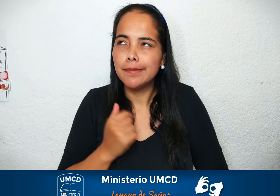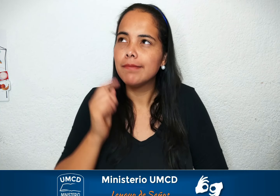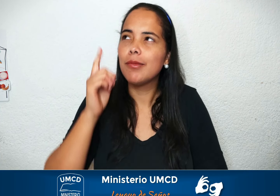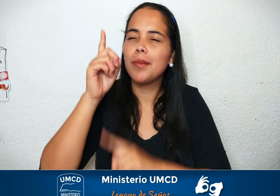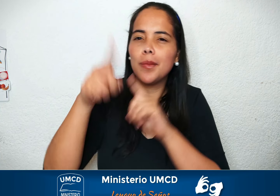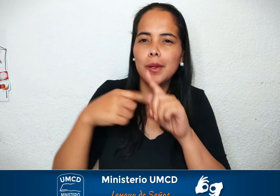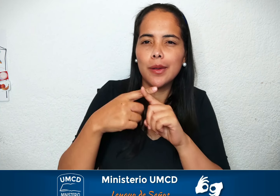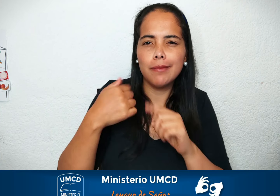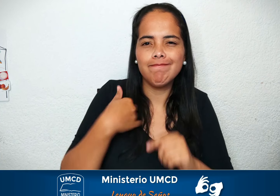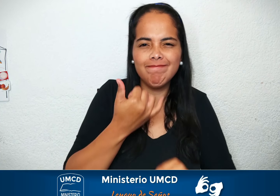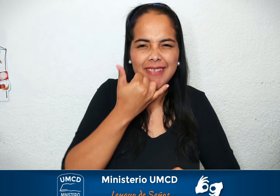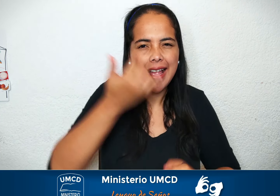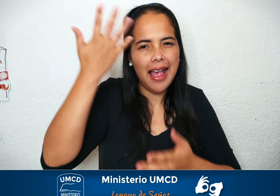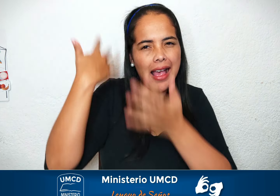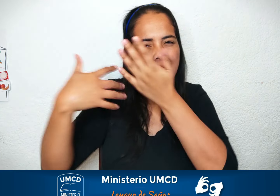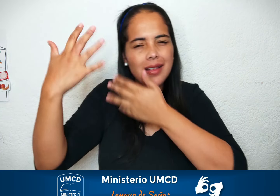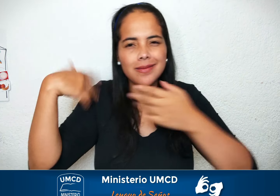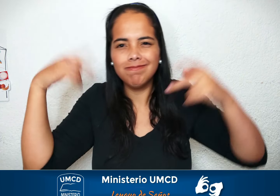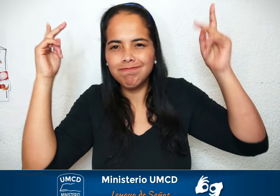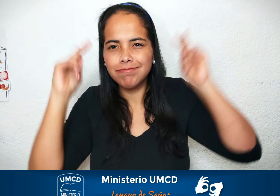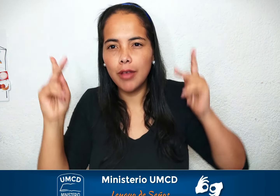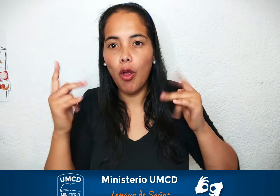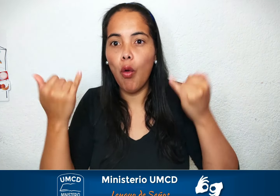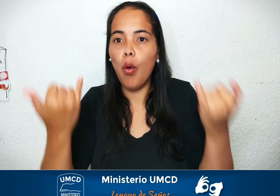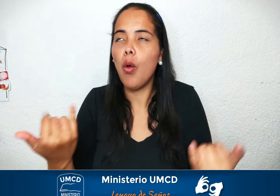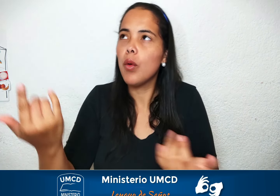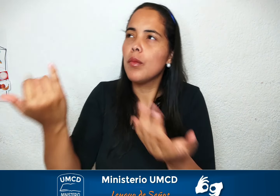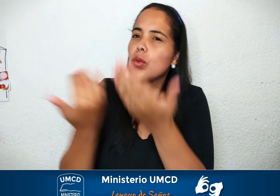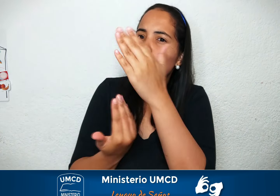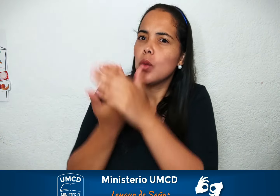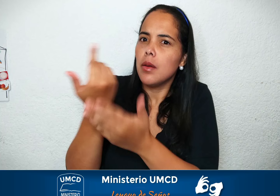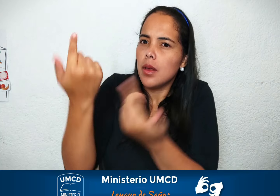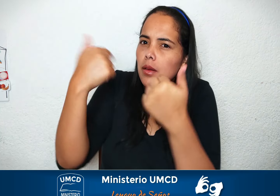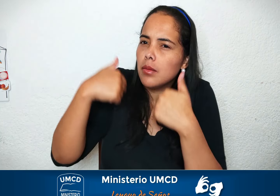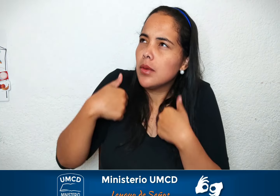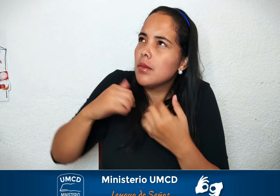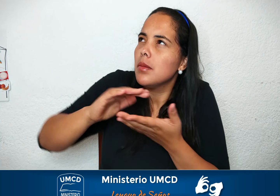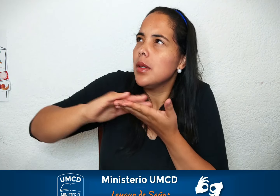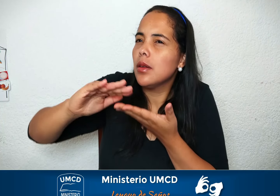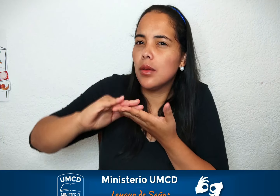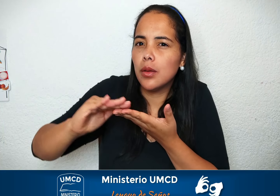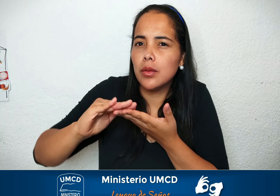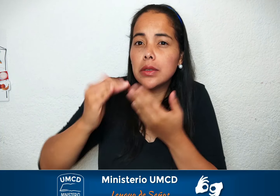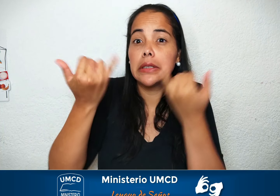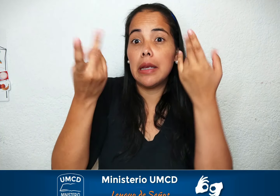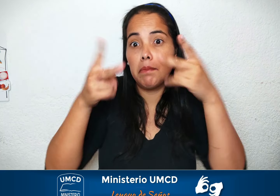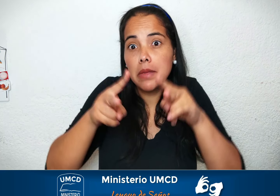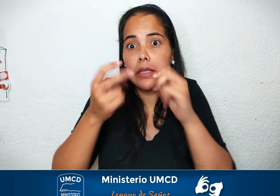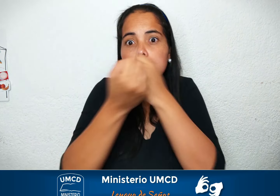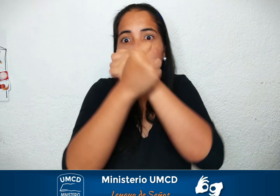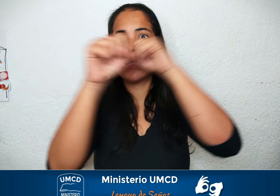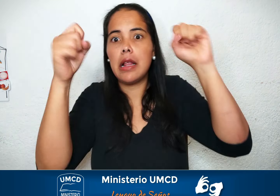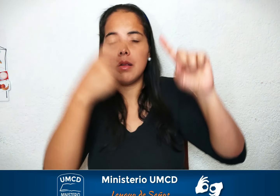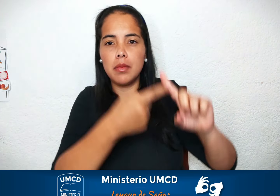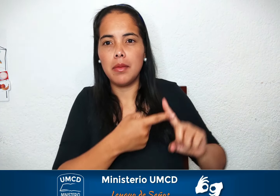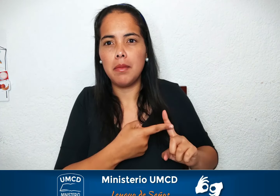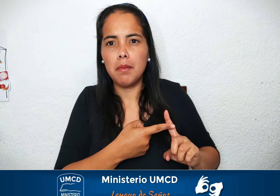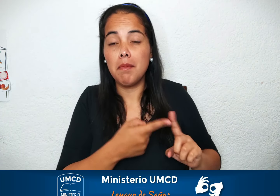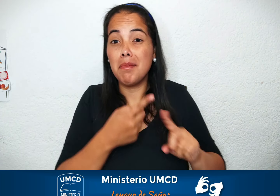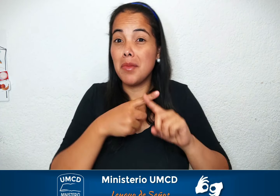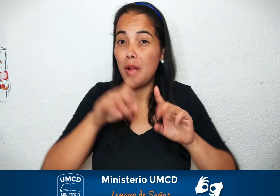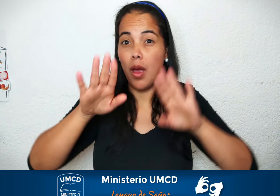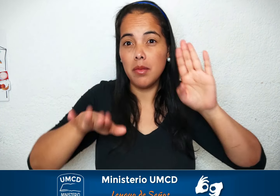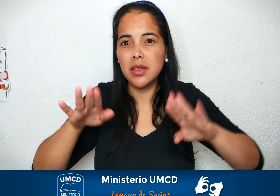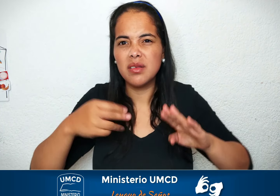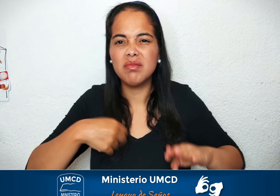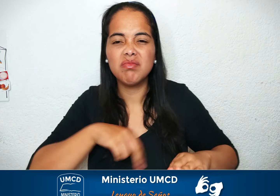en cuanto a su condición de pecado y la posibilidad de darle perdón y salvación, pero muchas veces tan